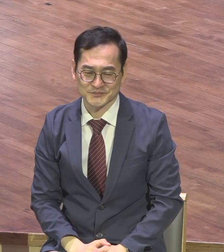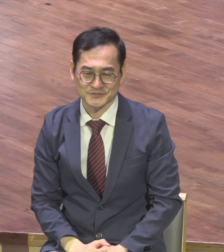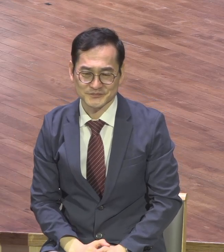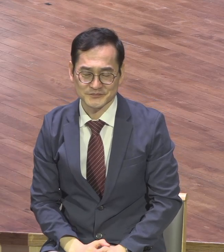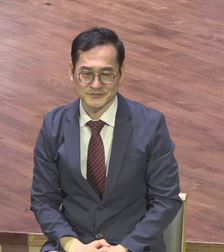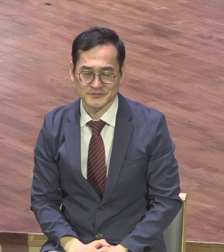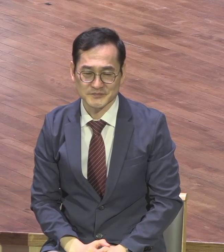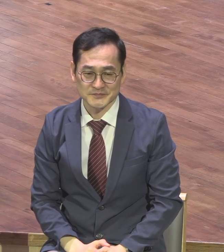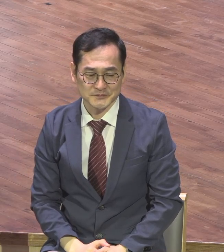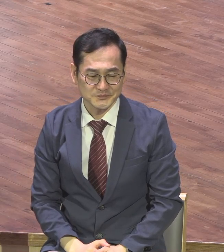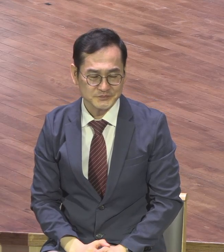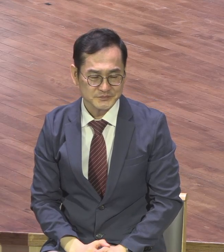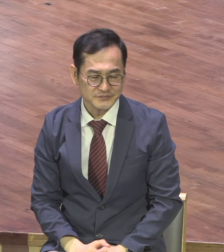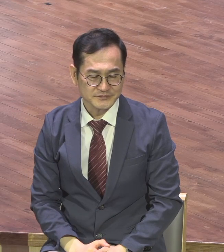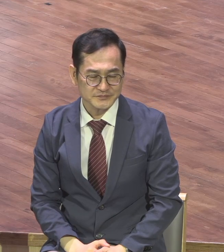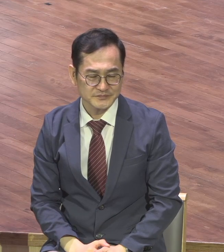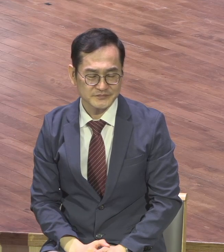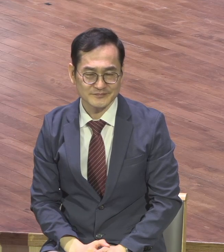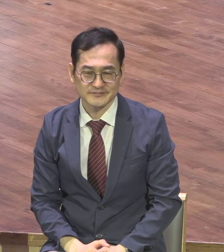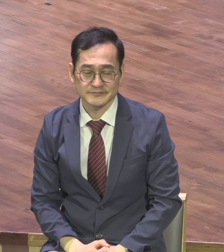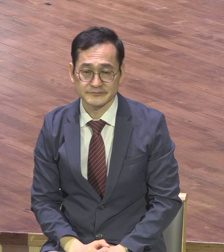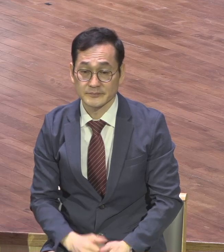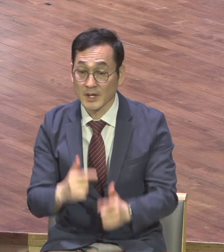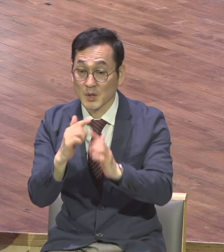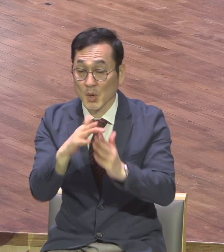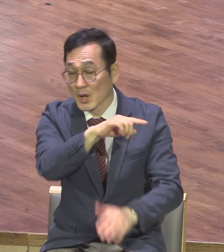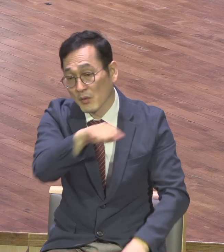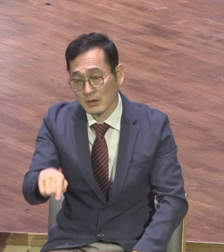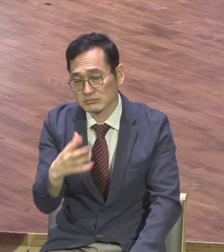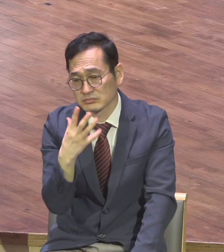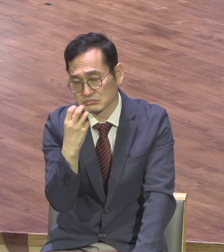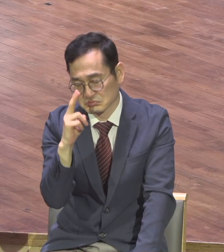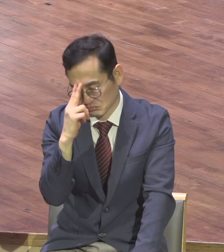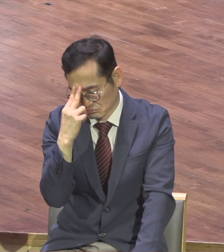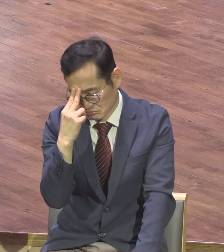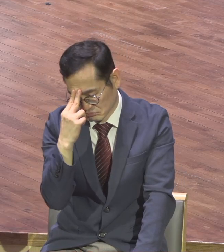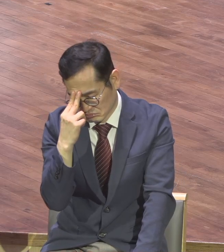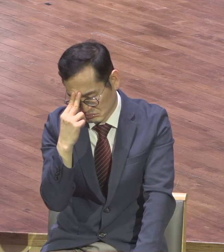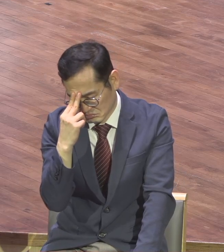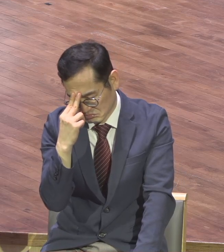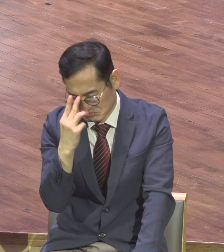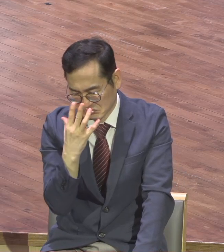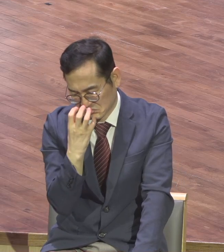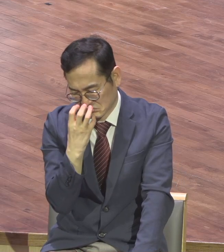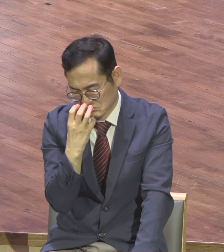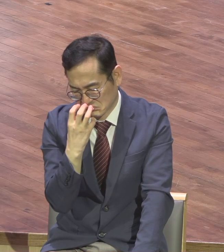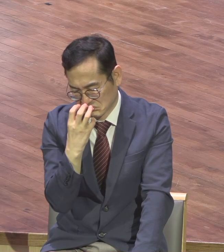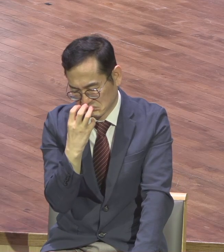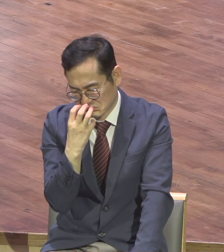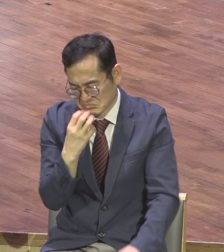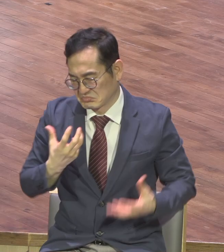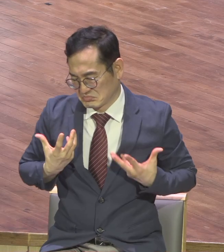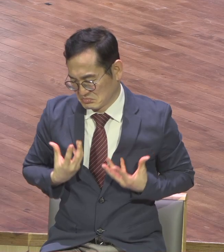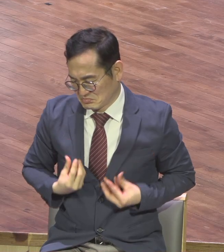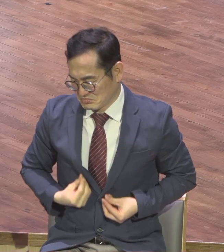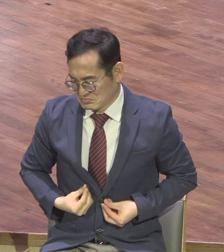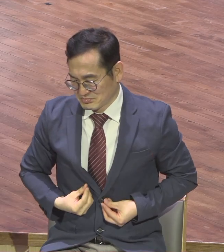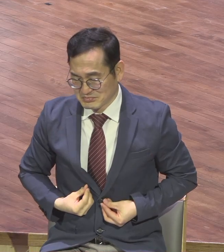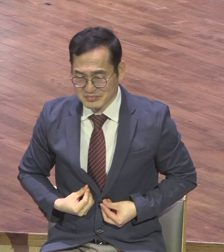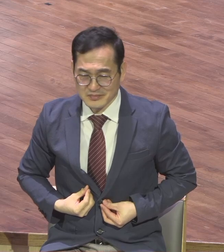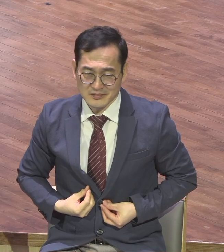교회 나와가지고 그냥 외로워가지고 힘들어가지고 얼굴 표정까지